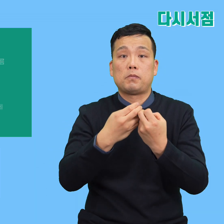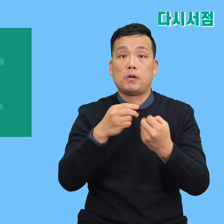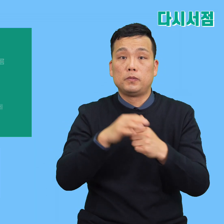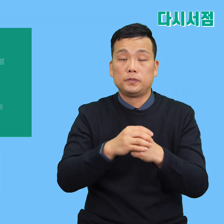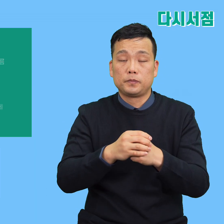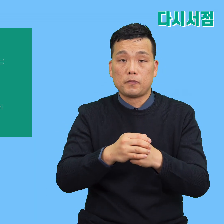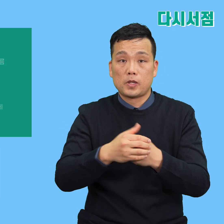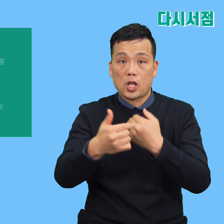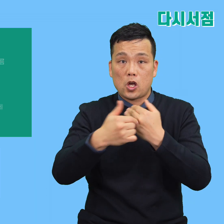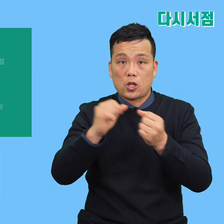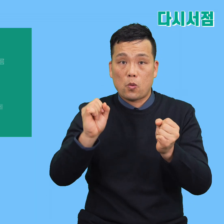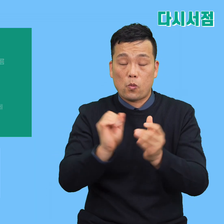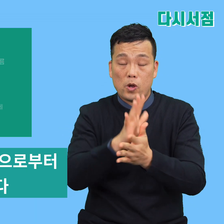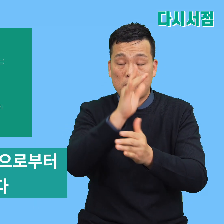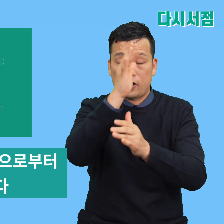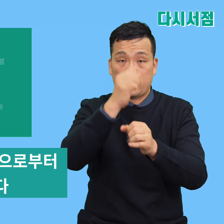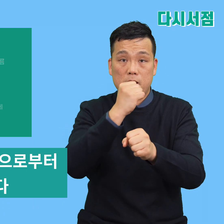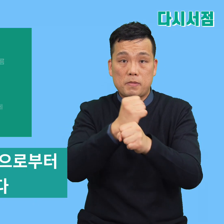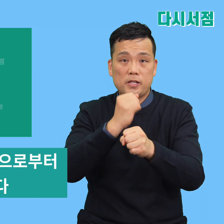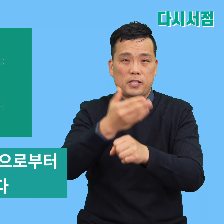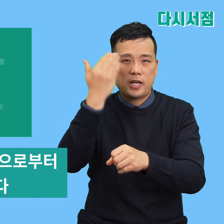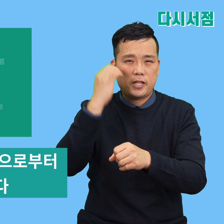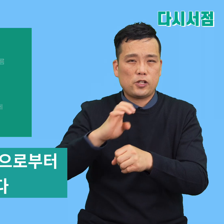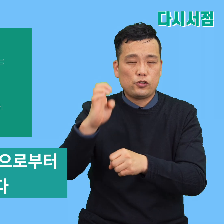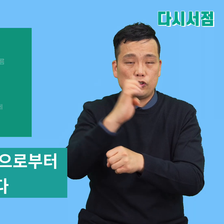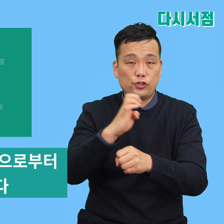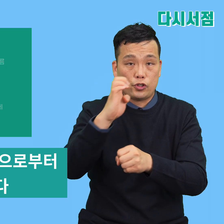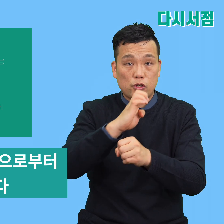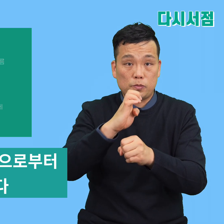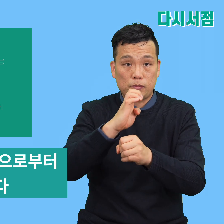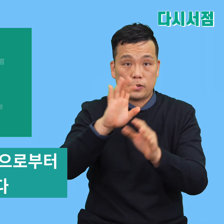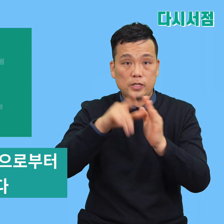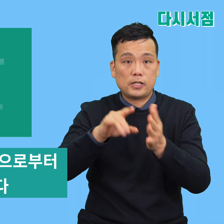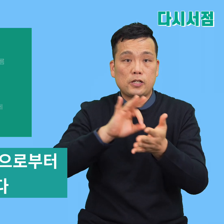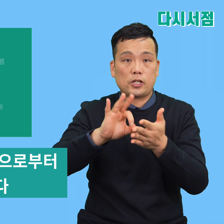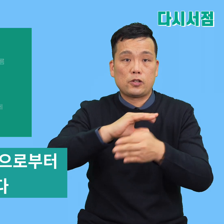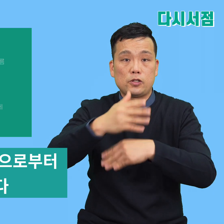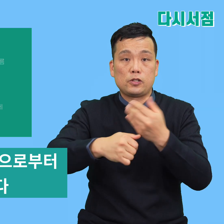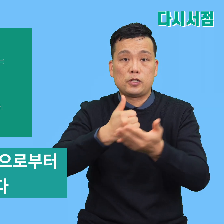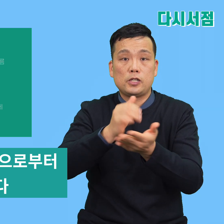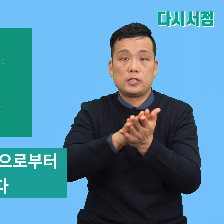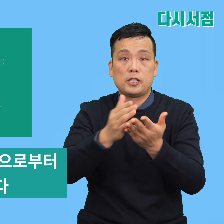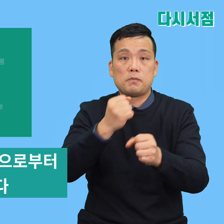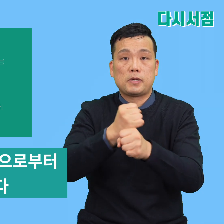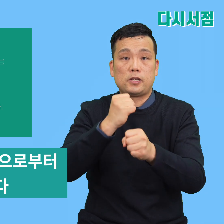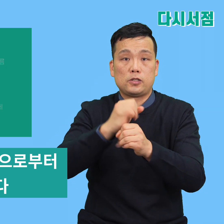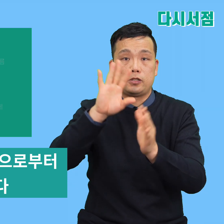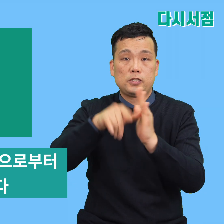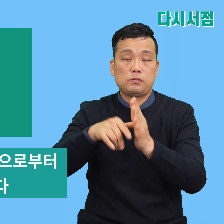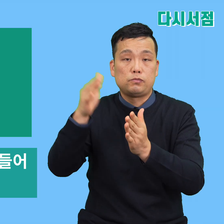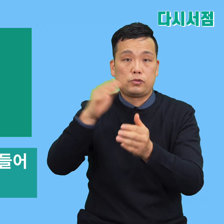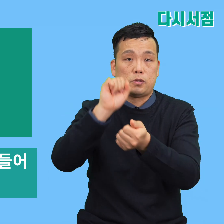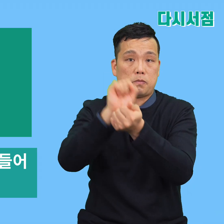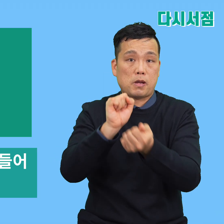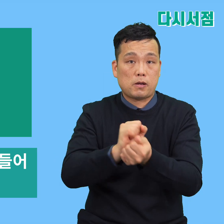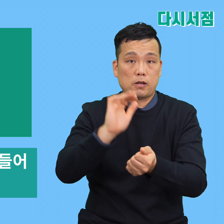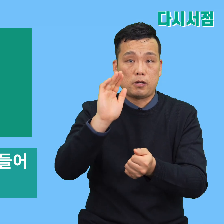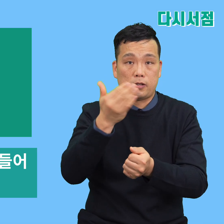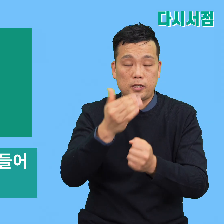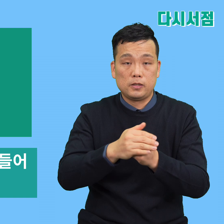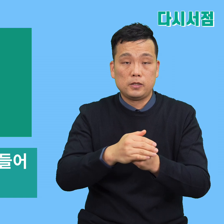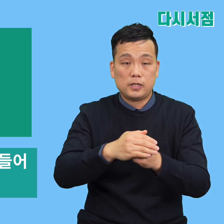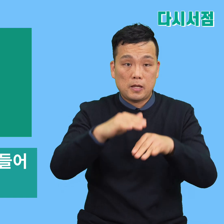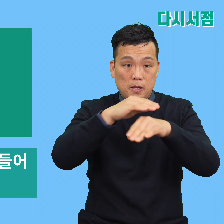화려하게 금장식으로 표지를 꾸민 유럽의 중세 때의 성경으로부터 유래가 됐다고 합니다. 요철